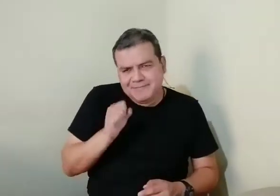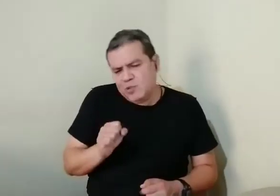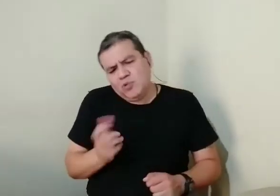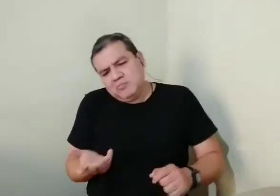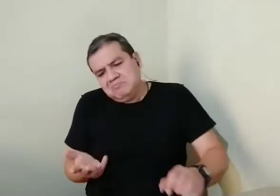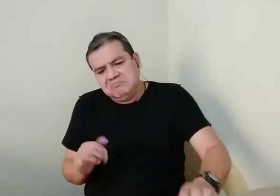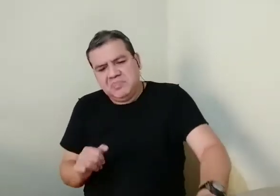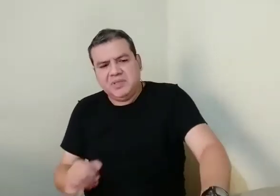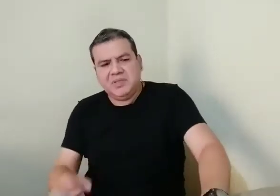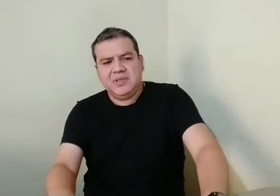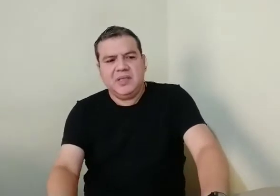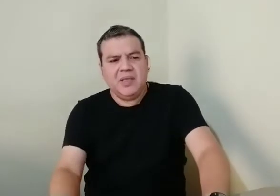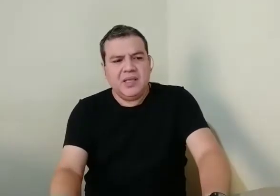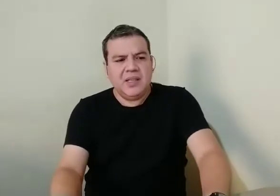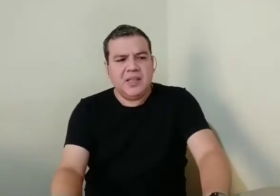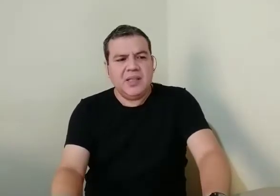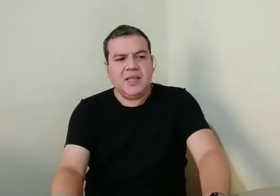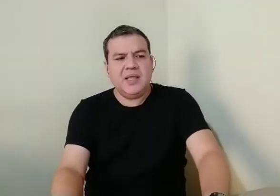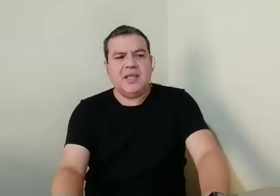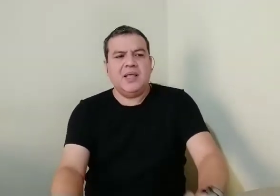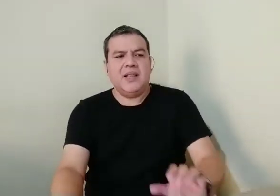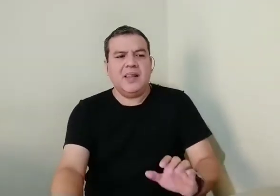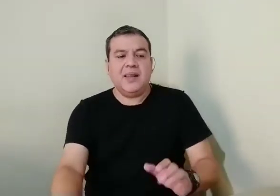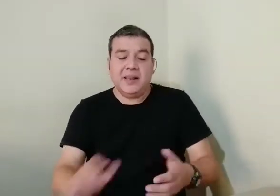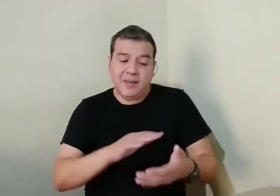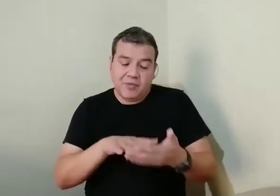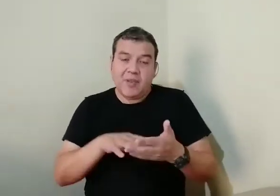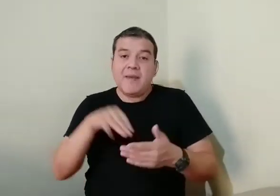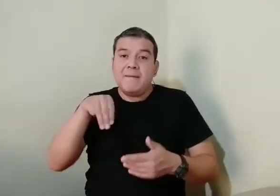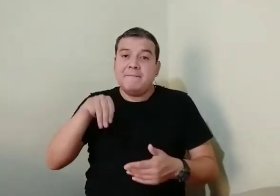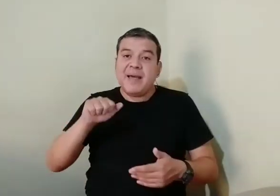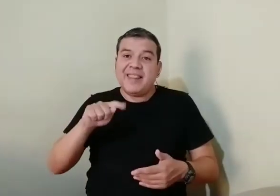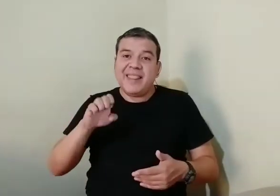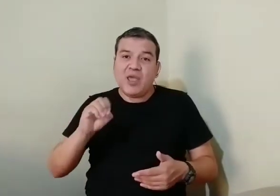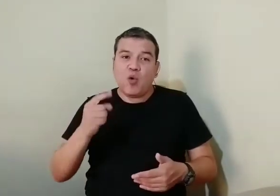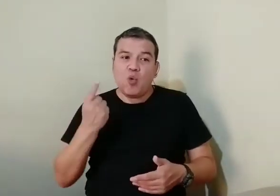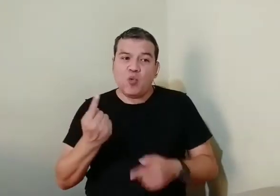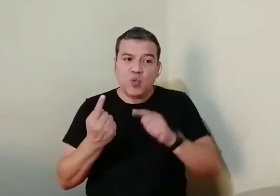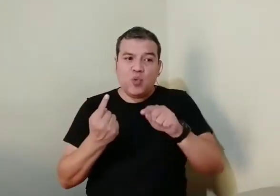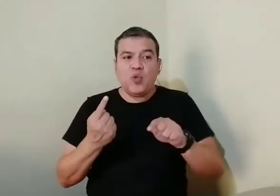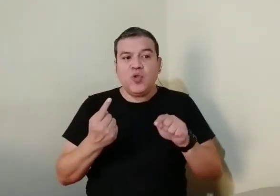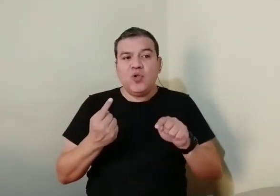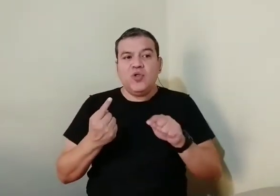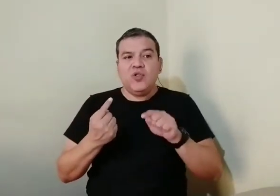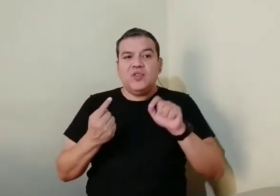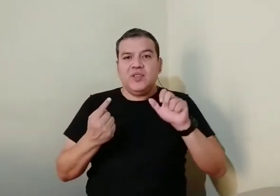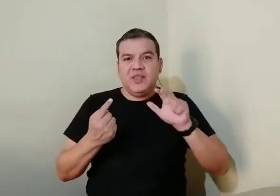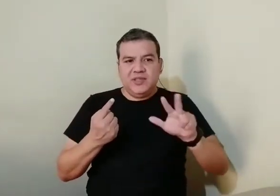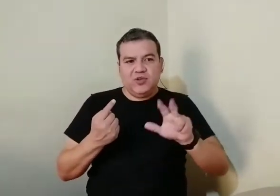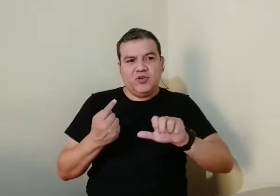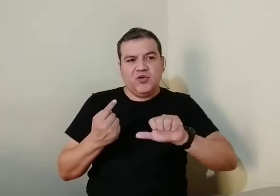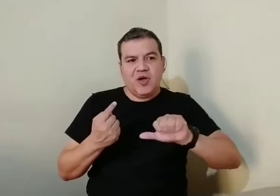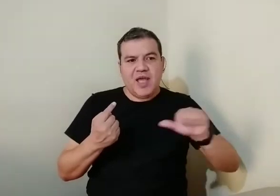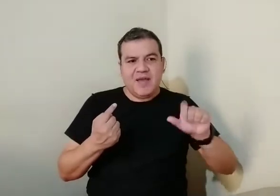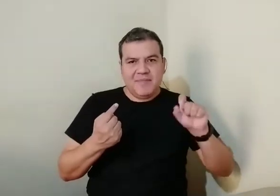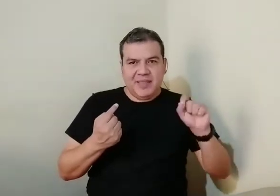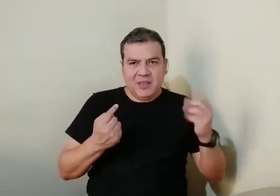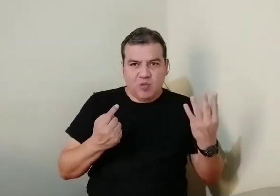leemos cómo José fue sensible al mensaje del ángel y cuidó a María desde